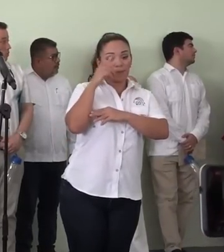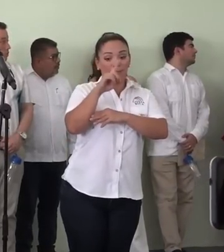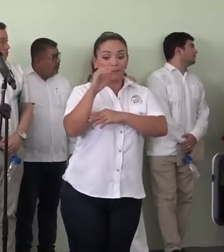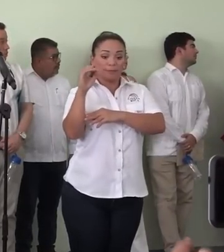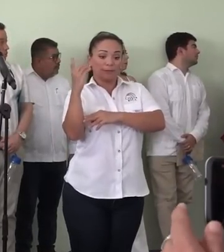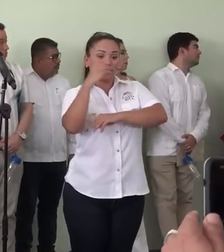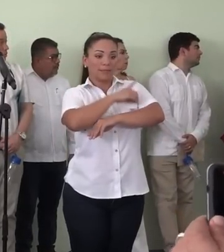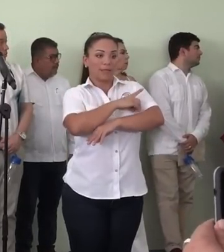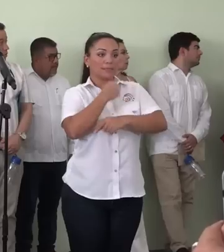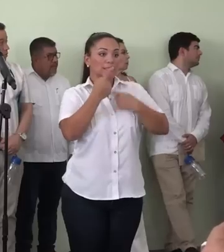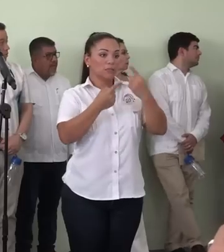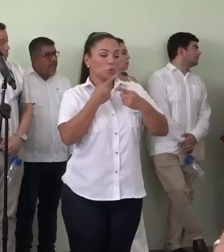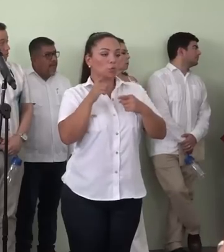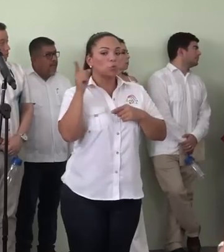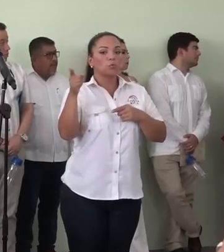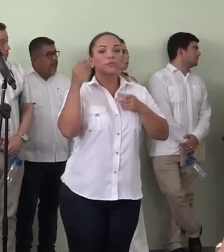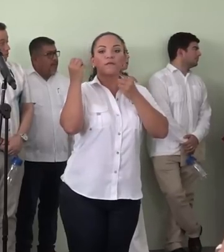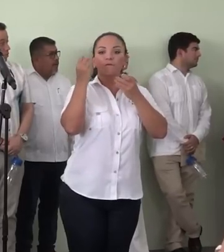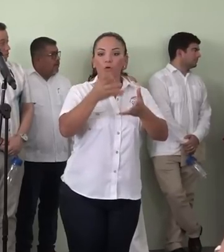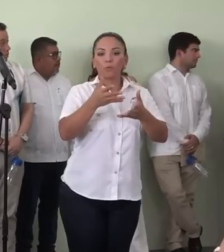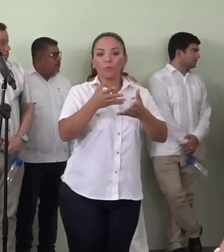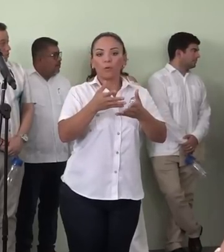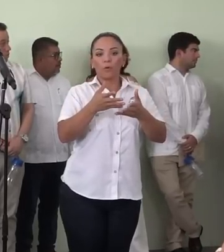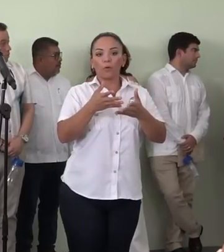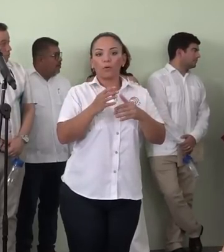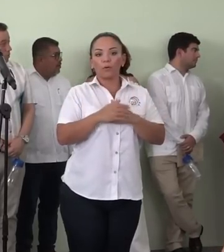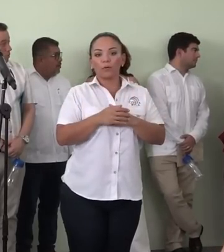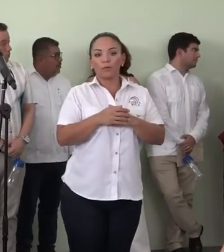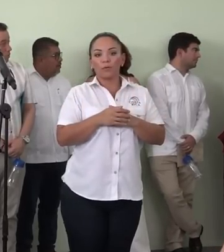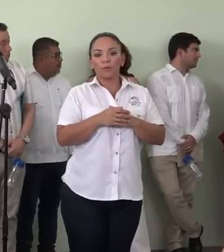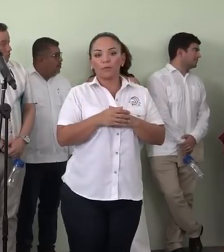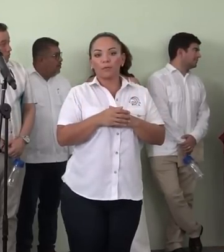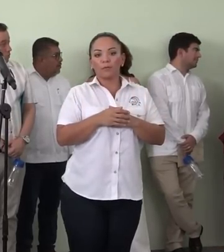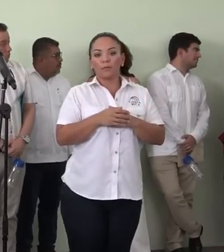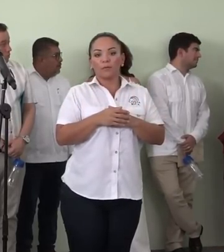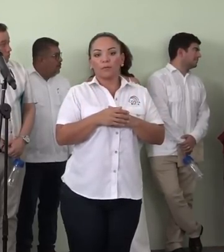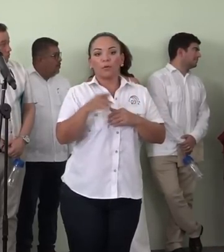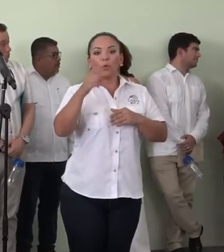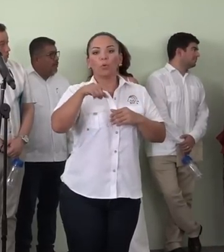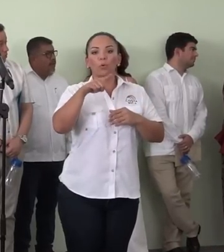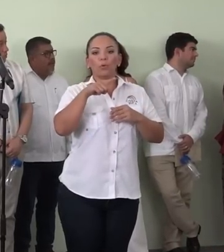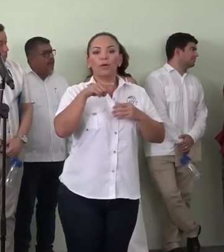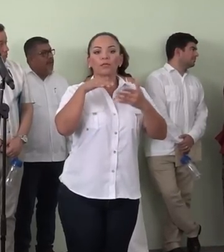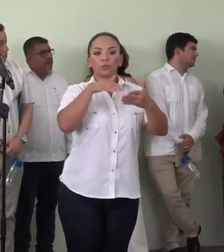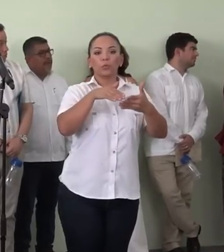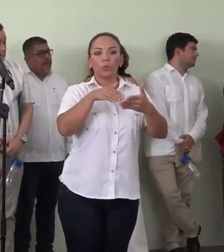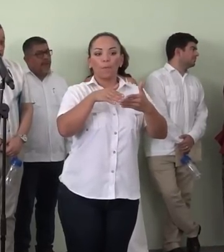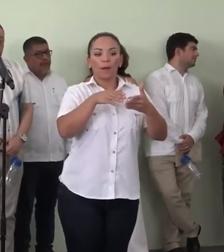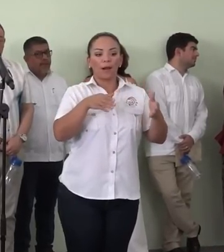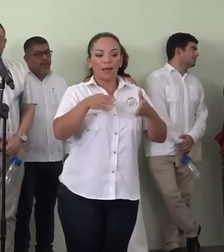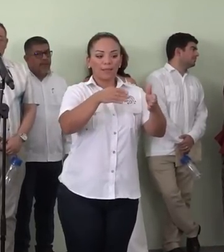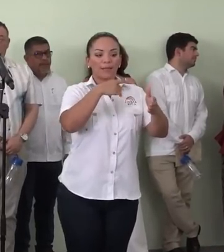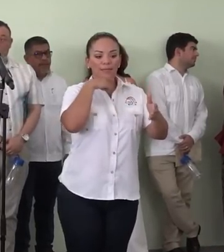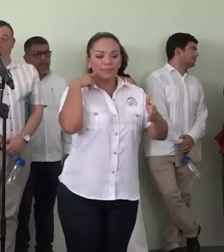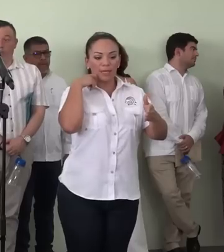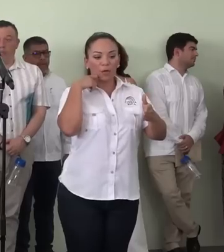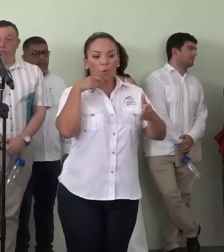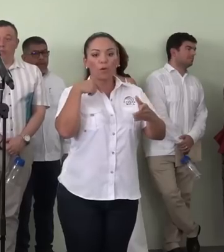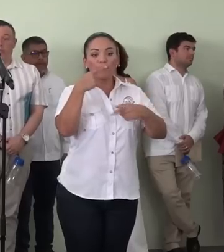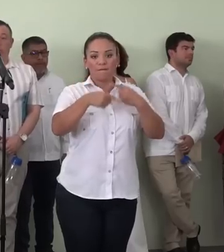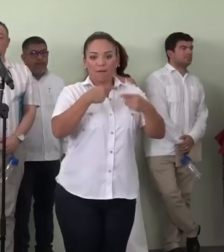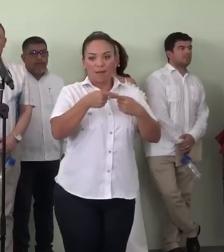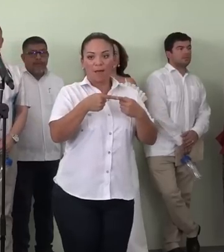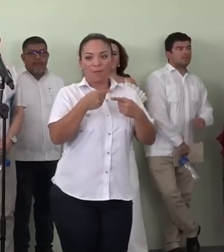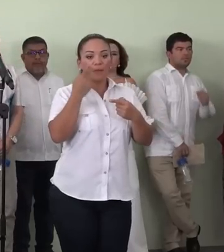usted anunció que tenía la intención de hacer los estudios para el canal seco para ver qué tan factible era o no esta